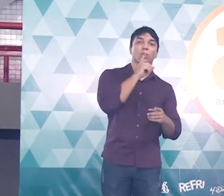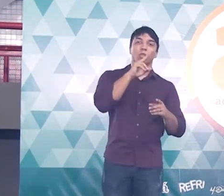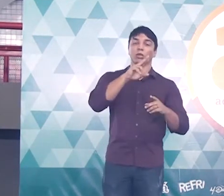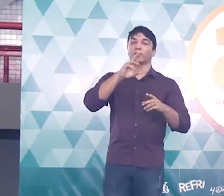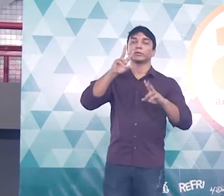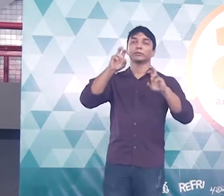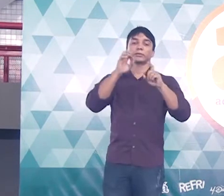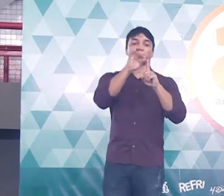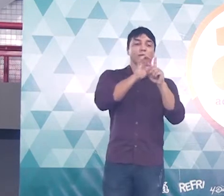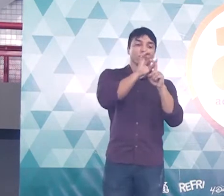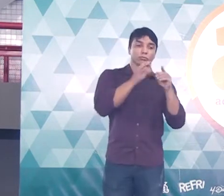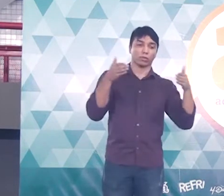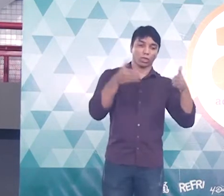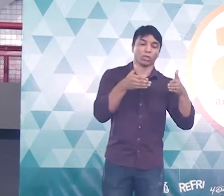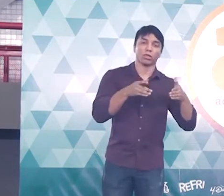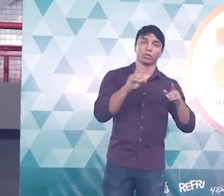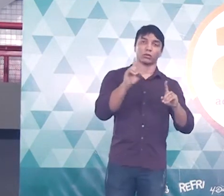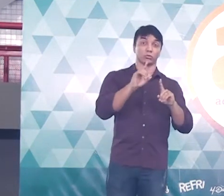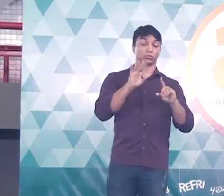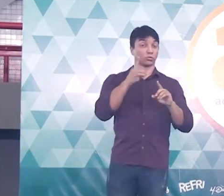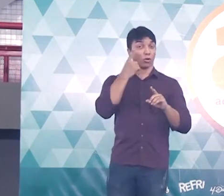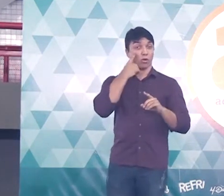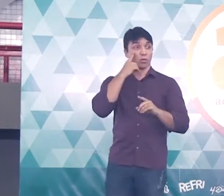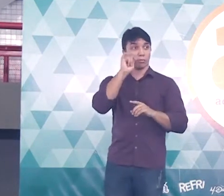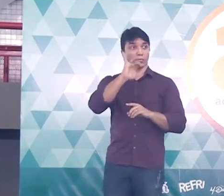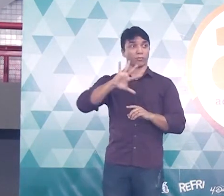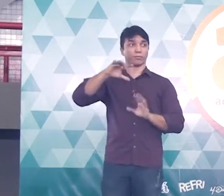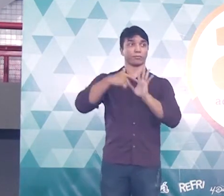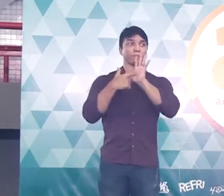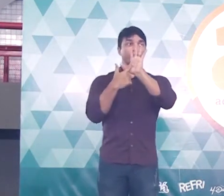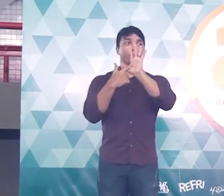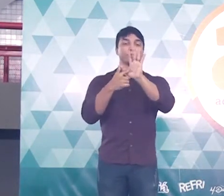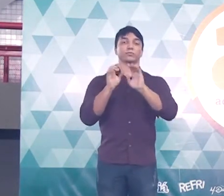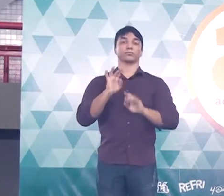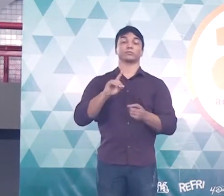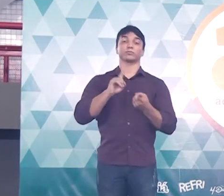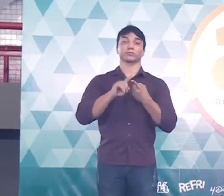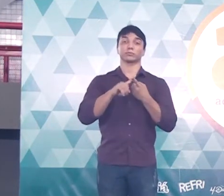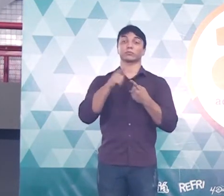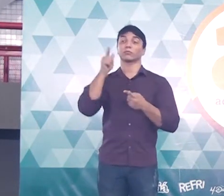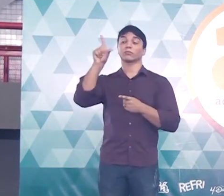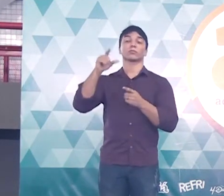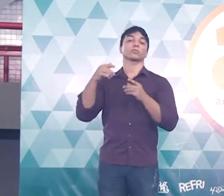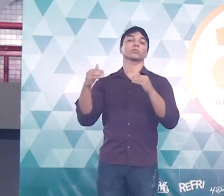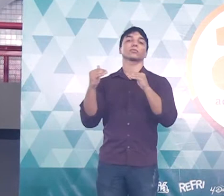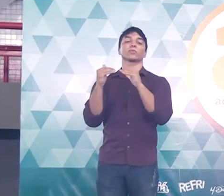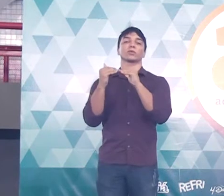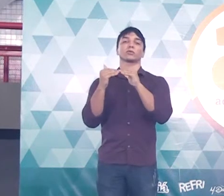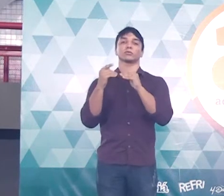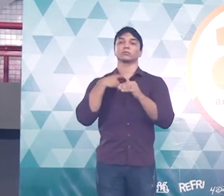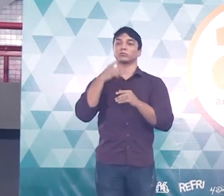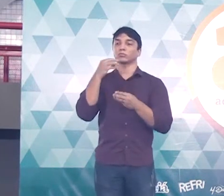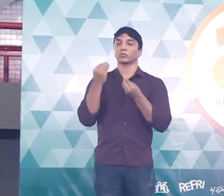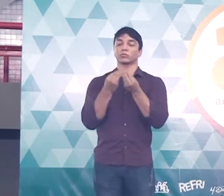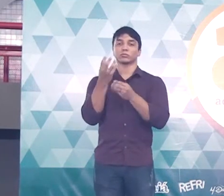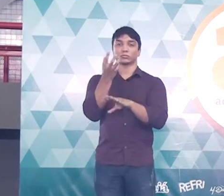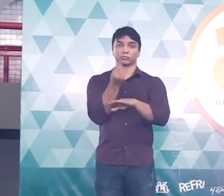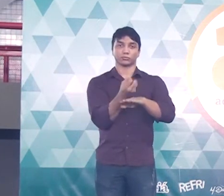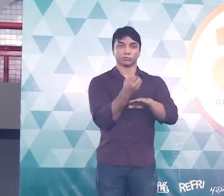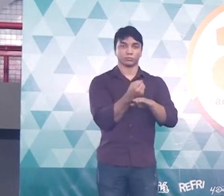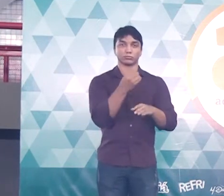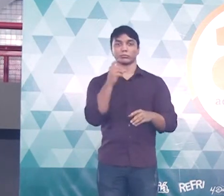com a temperatura. Eu coloquei aí só a nível de ilustração, mas quente e frio tem a ver também com a condutibilidade do material.